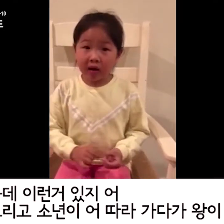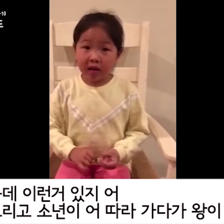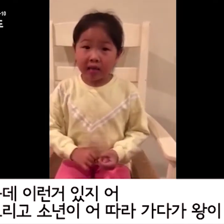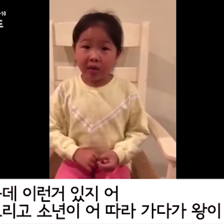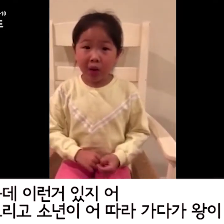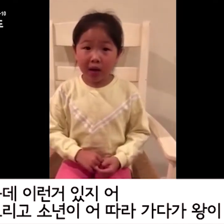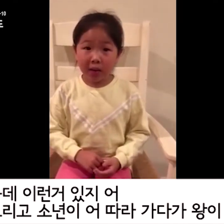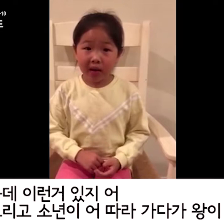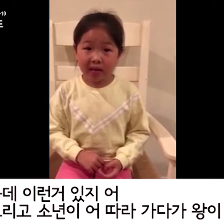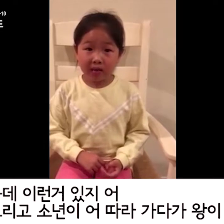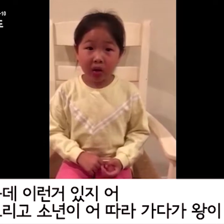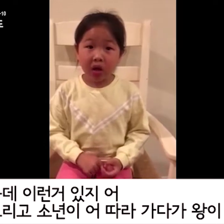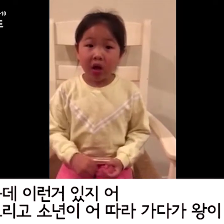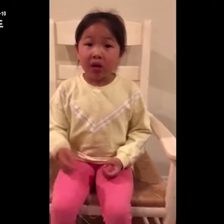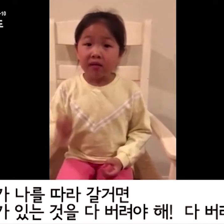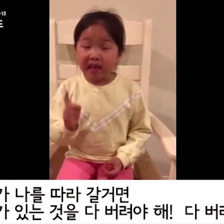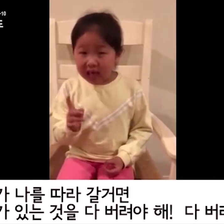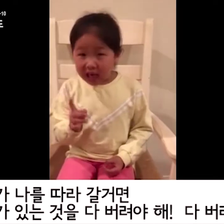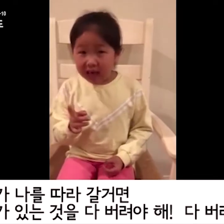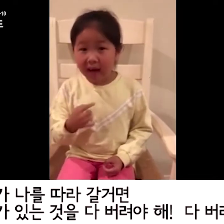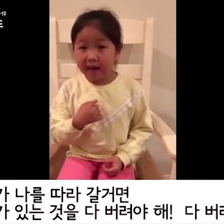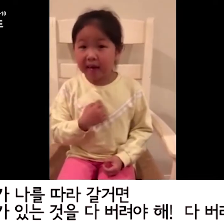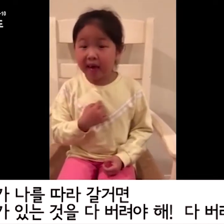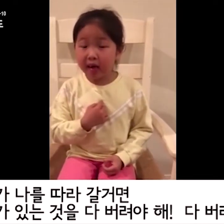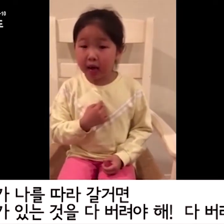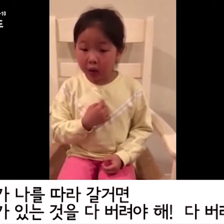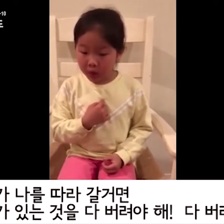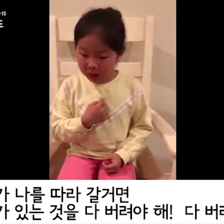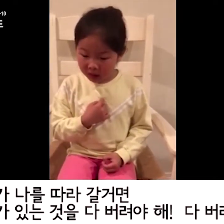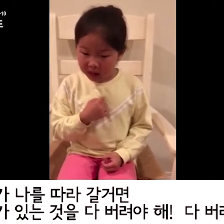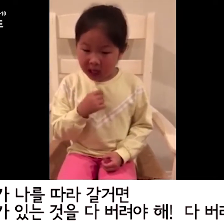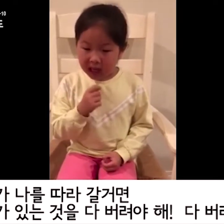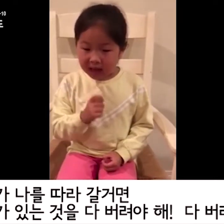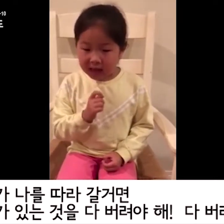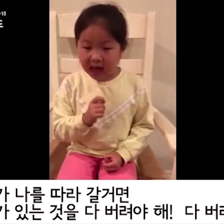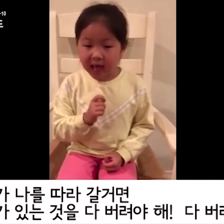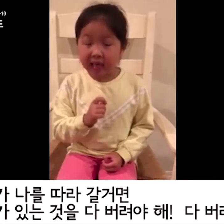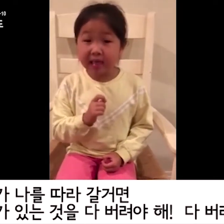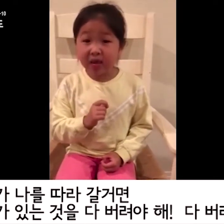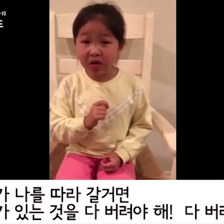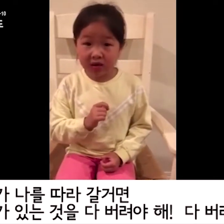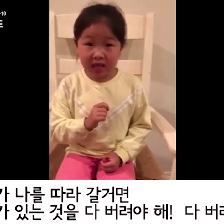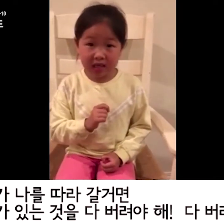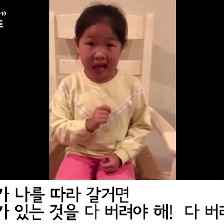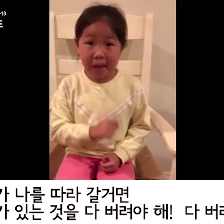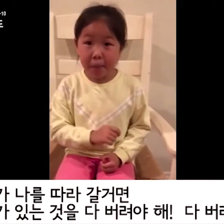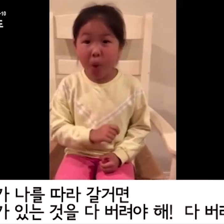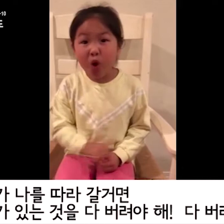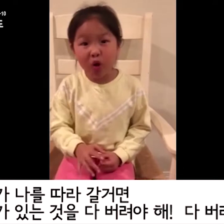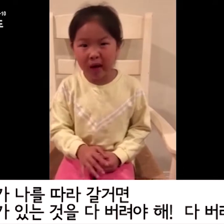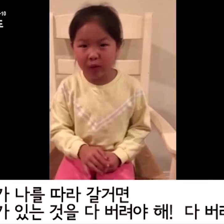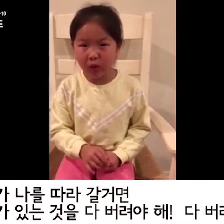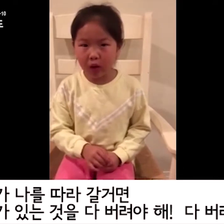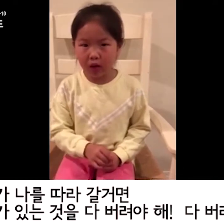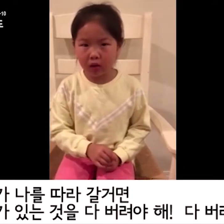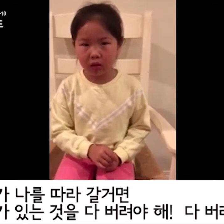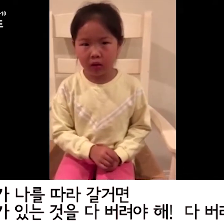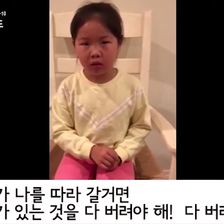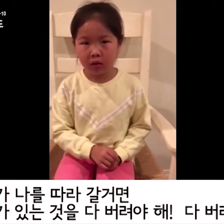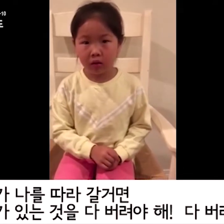따라가다가 이제 왕이 말했어. 네가 나를 따라갈 거면 네가 있는 것을 다 버려야